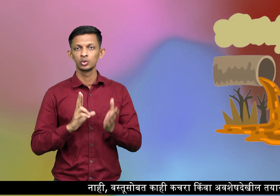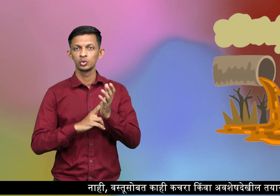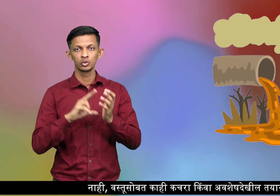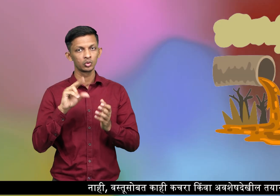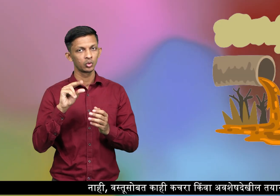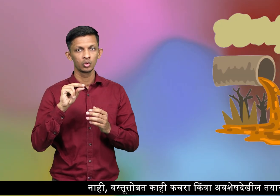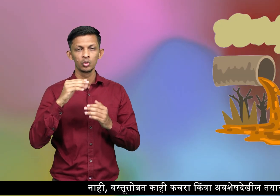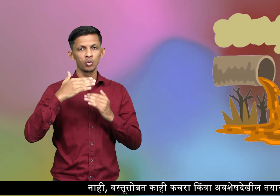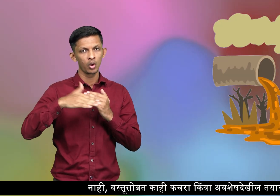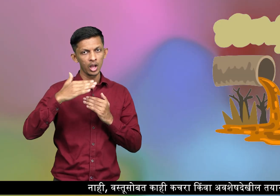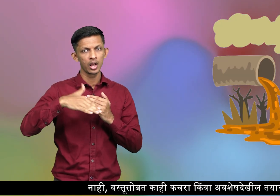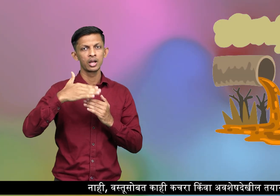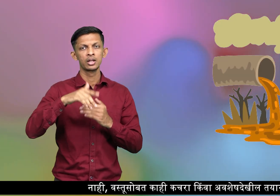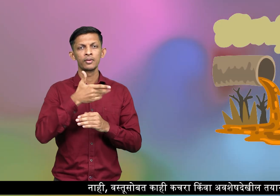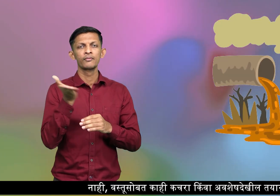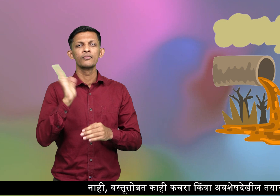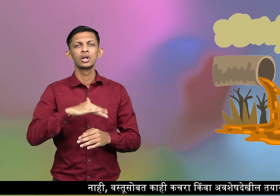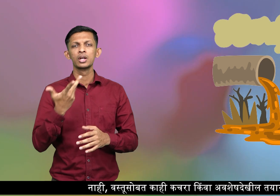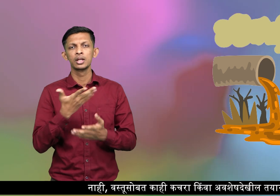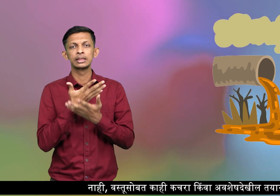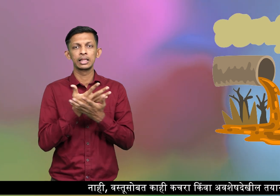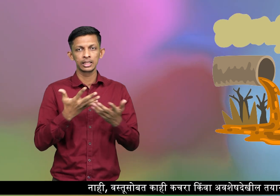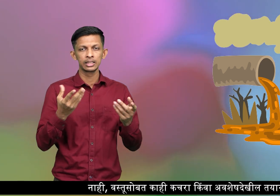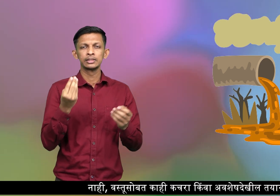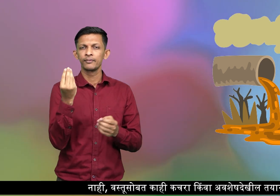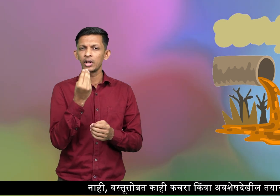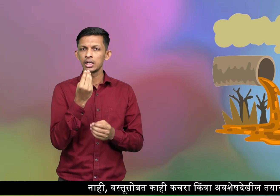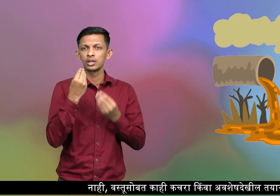नाही. वस्तूसोबत काही कचरा किंवा अवशेष देखील तयार होतो.